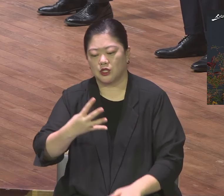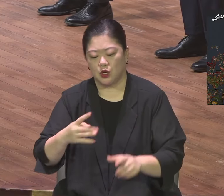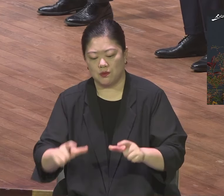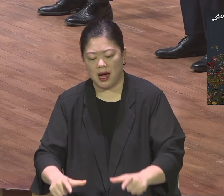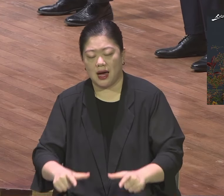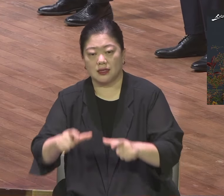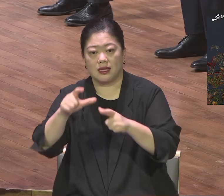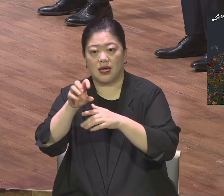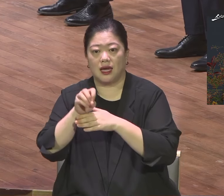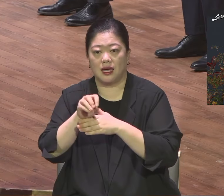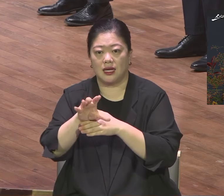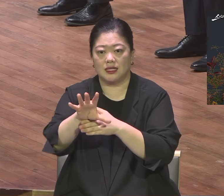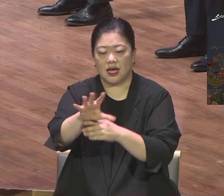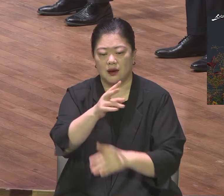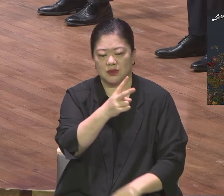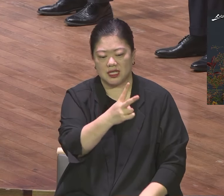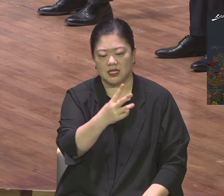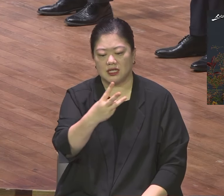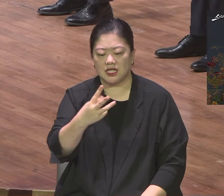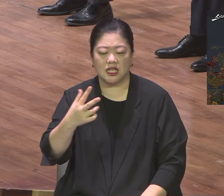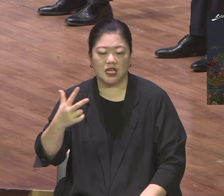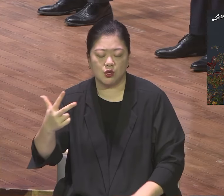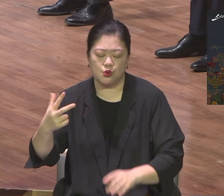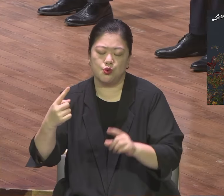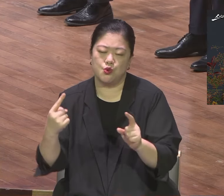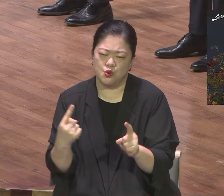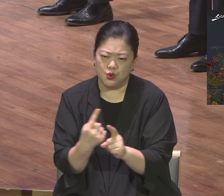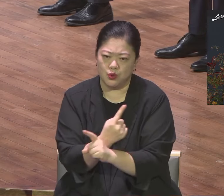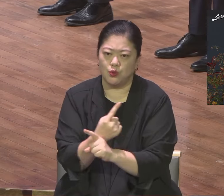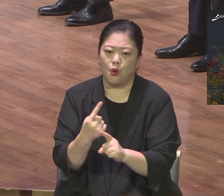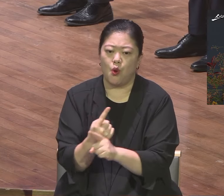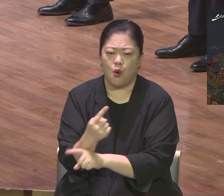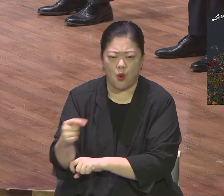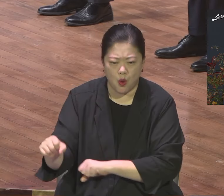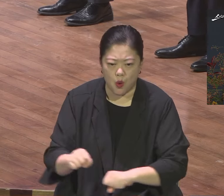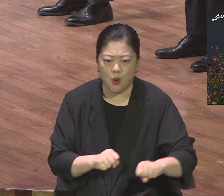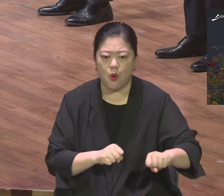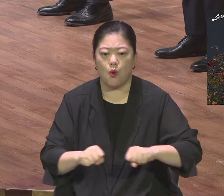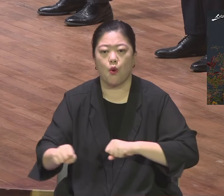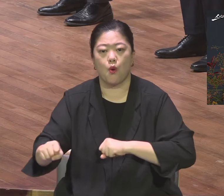곳 4천만대 이상 칠시유